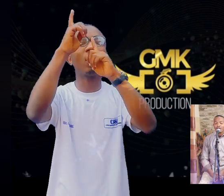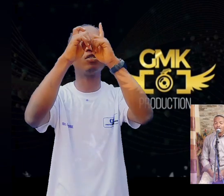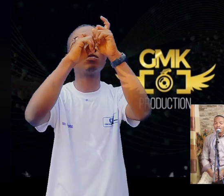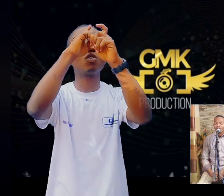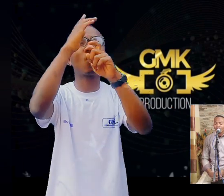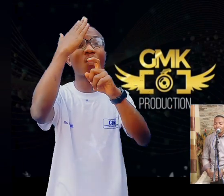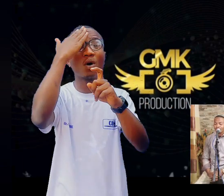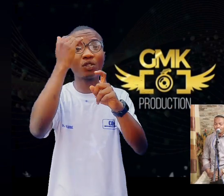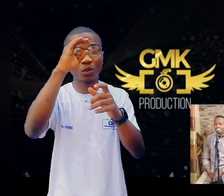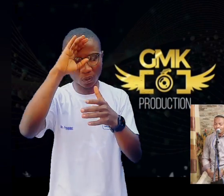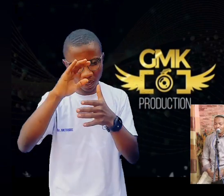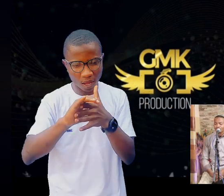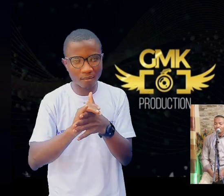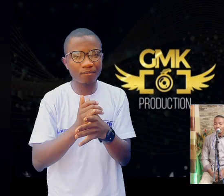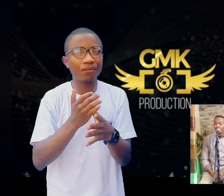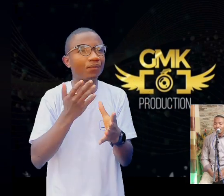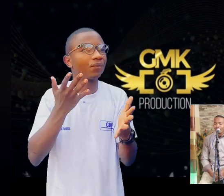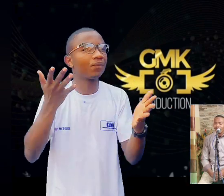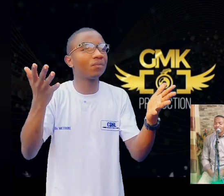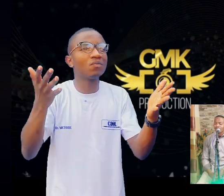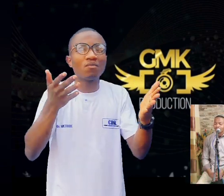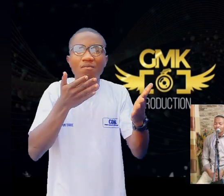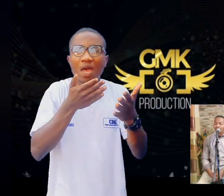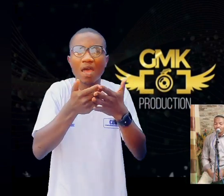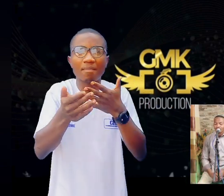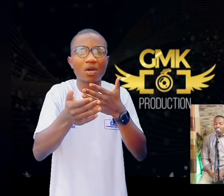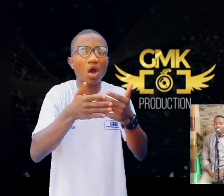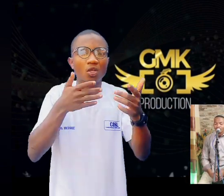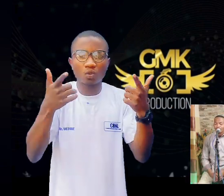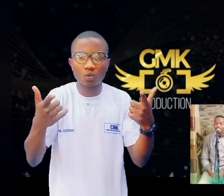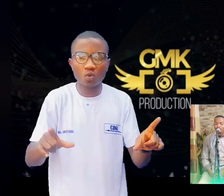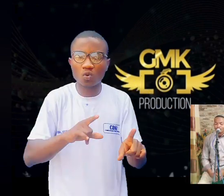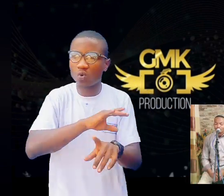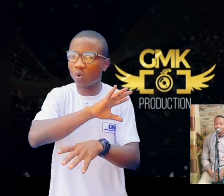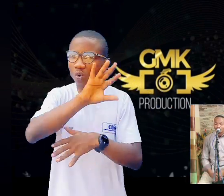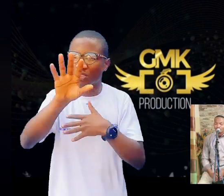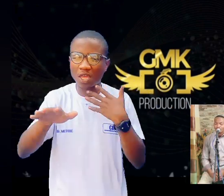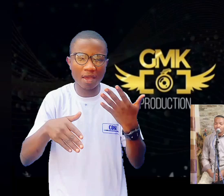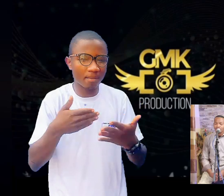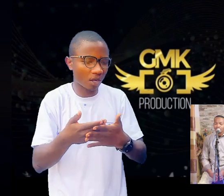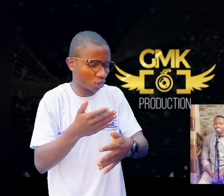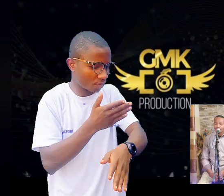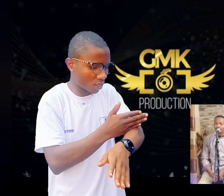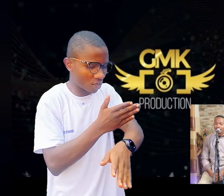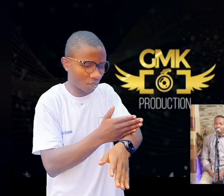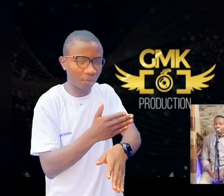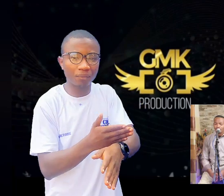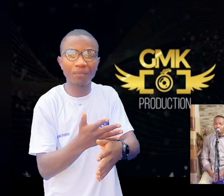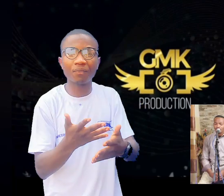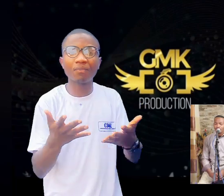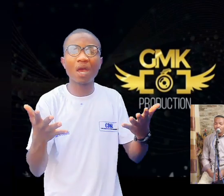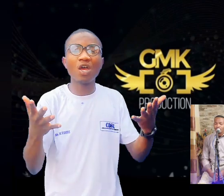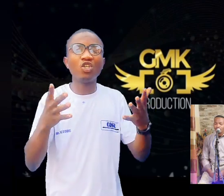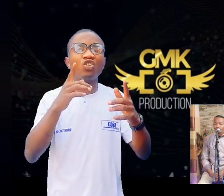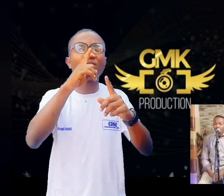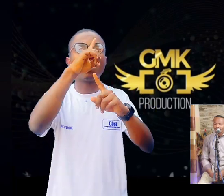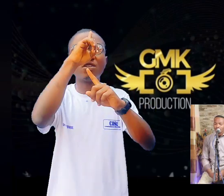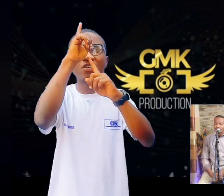me demande pourquoi je crois, même quand tout ne marche